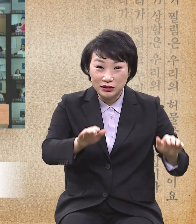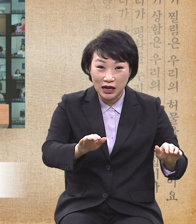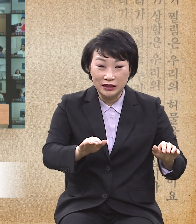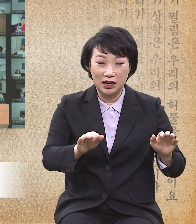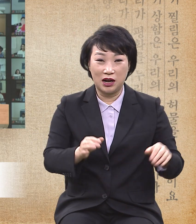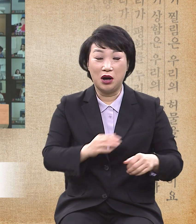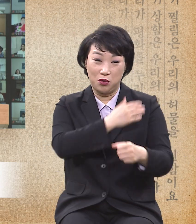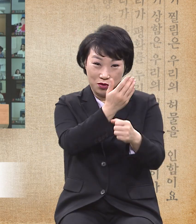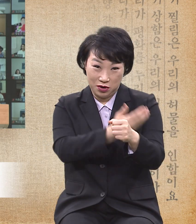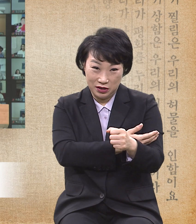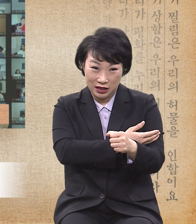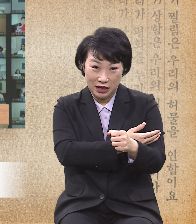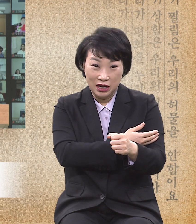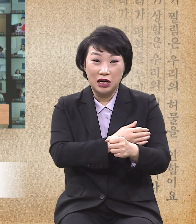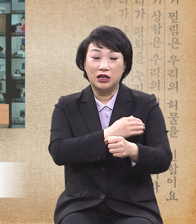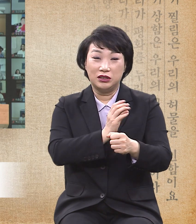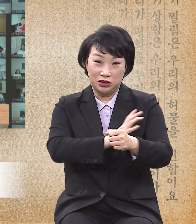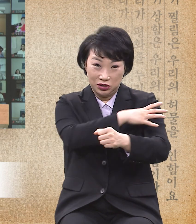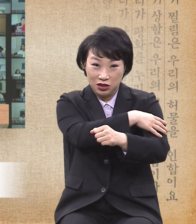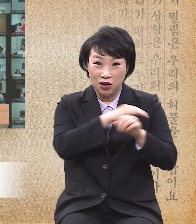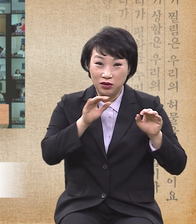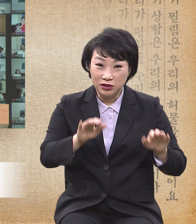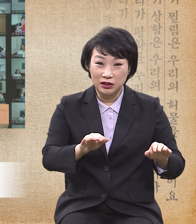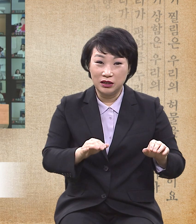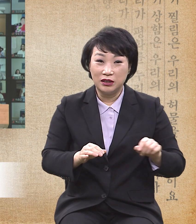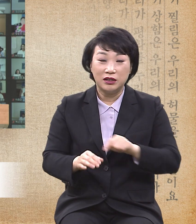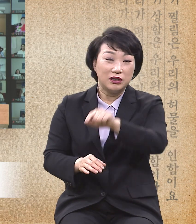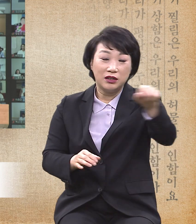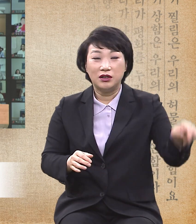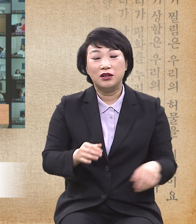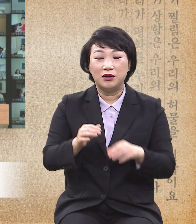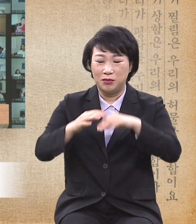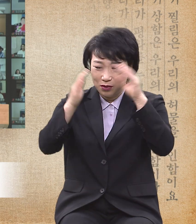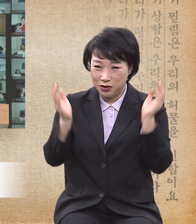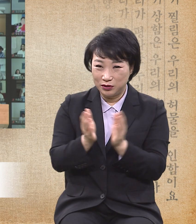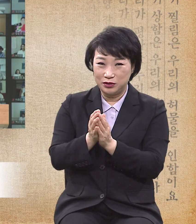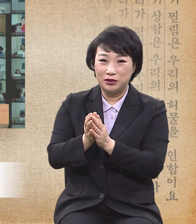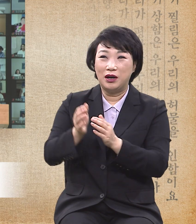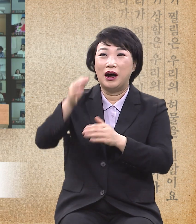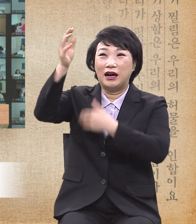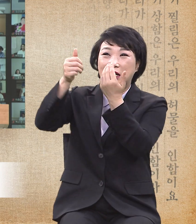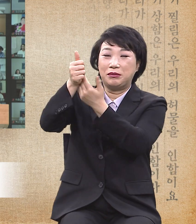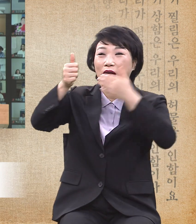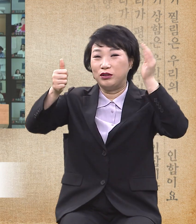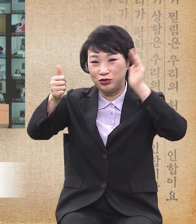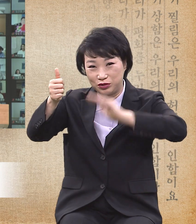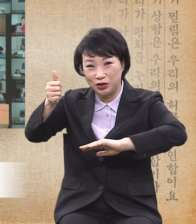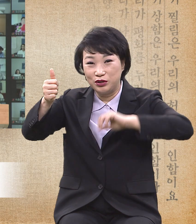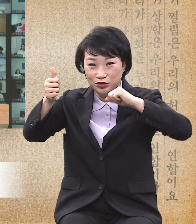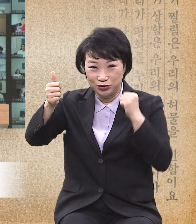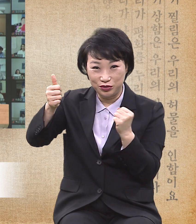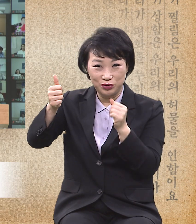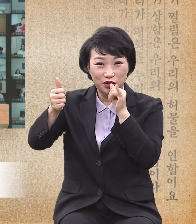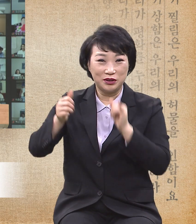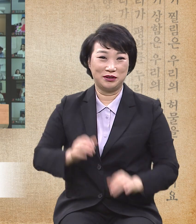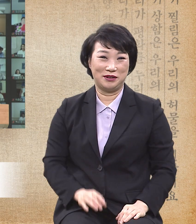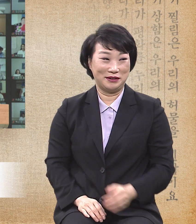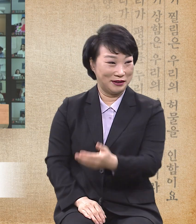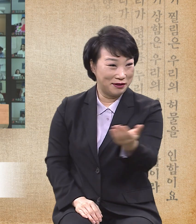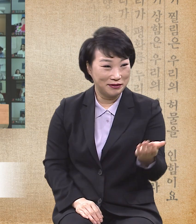천사들과 권세들과 능력들이 저에게 순복하느니라. 예, 침례받은